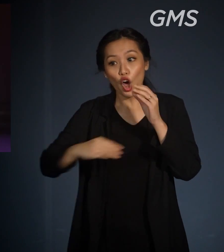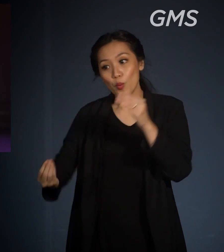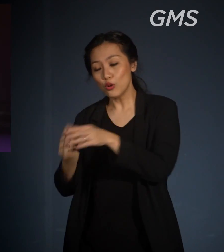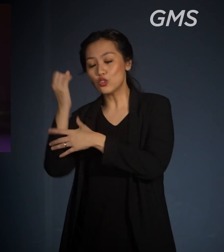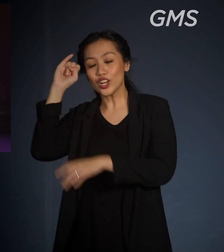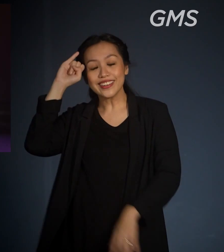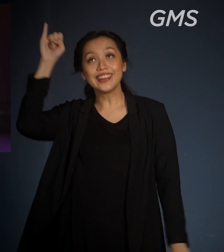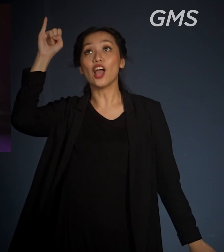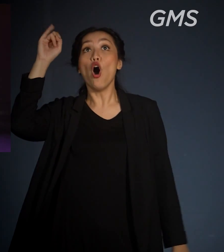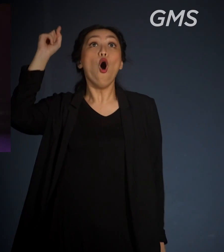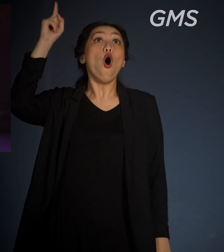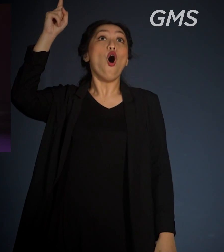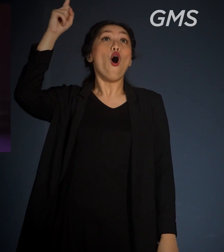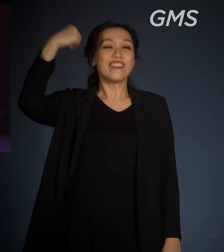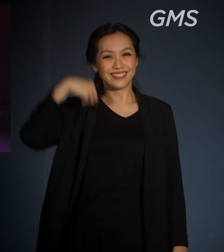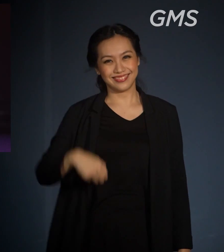Saudara, hari ini kalau Anda tahu